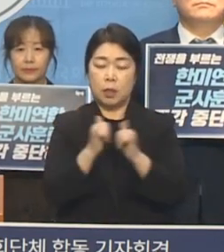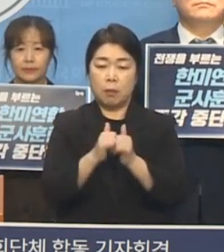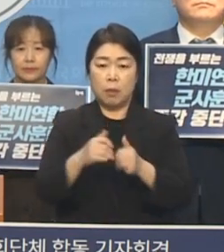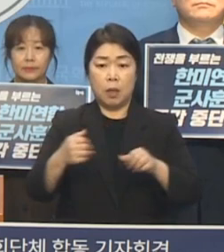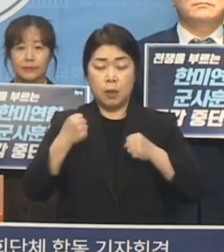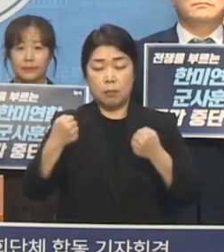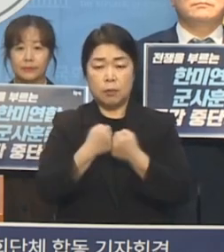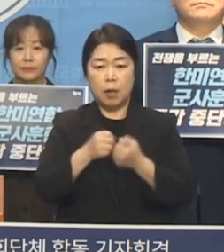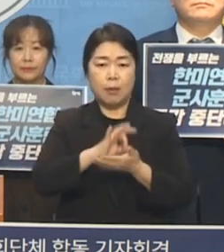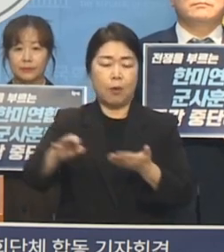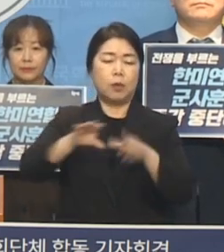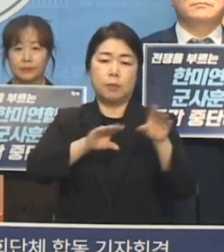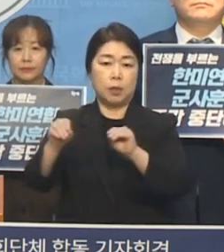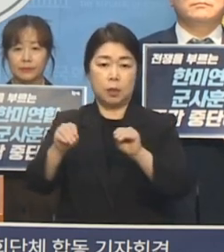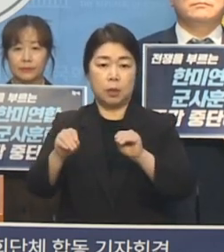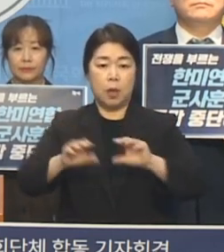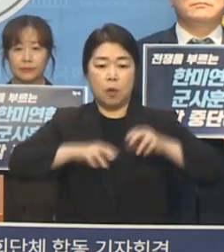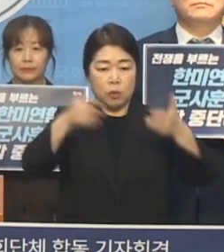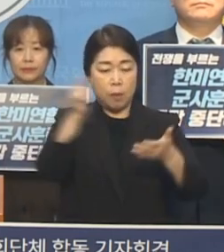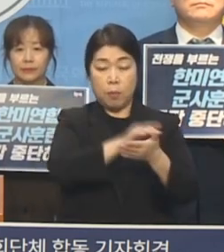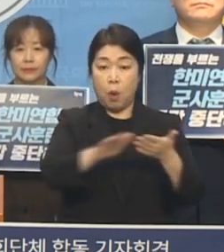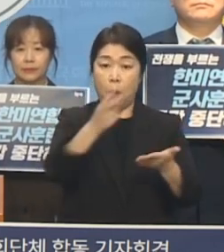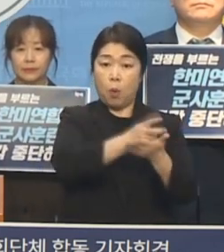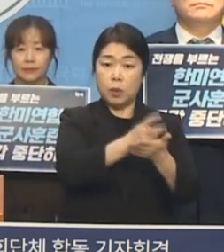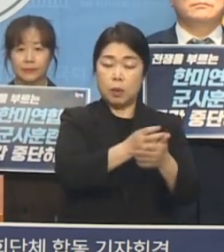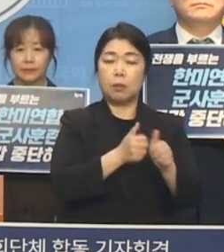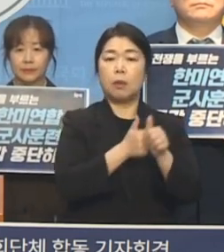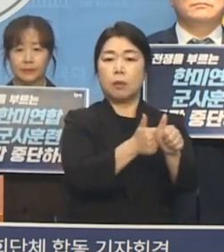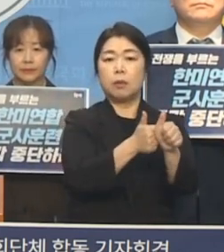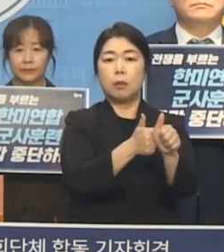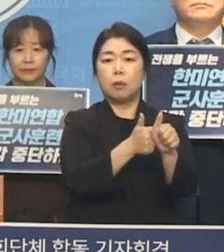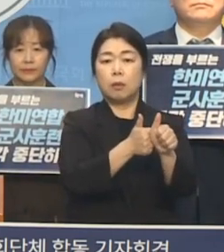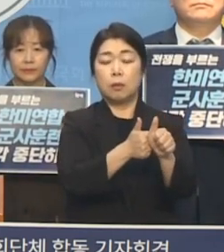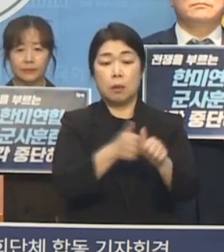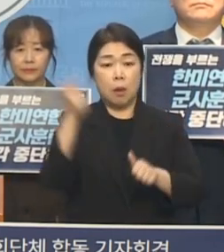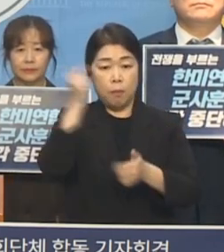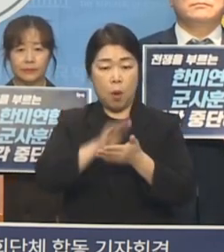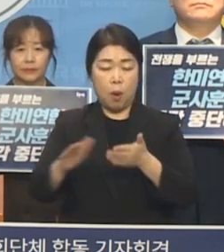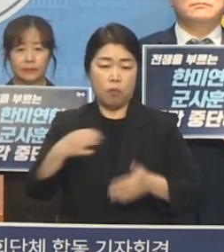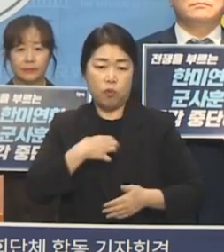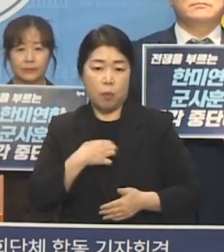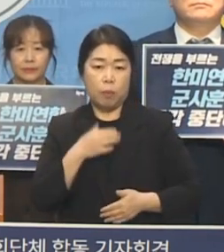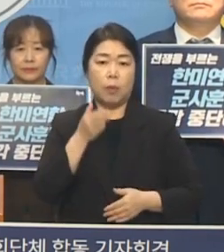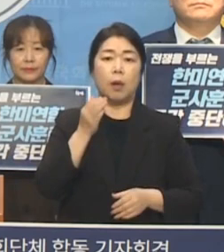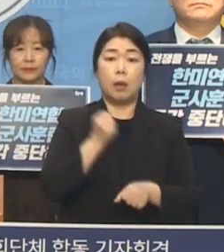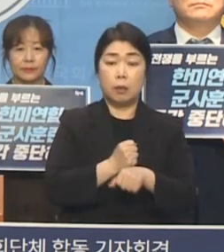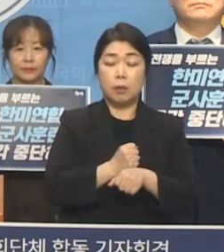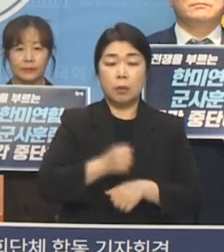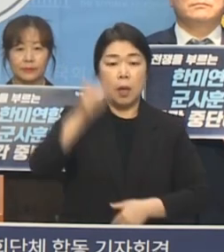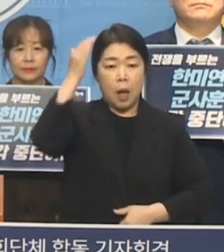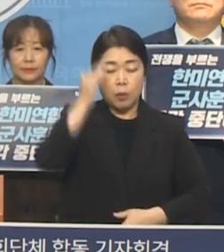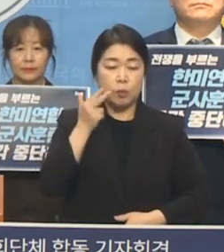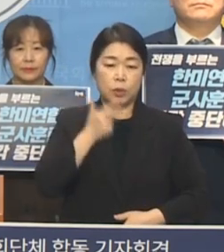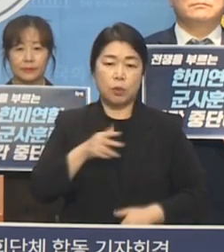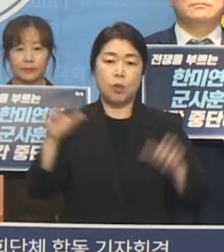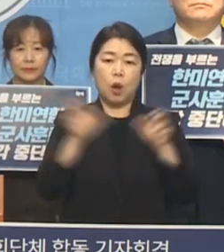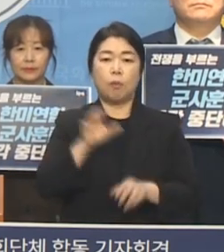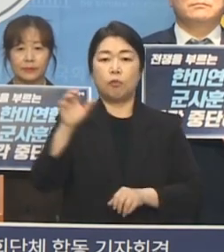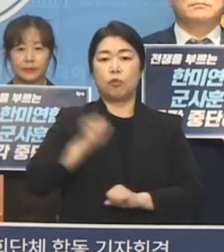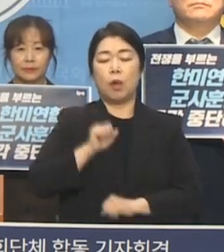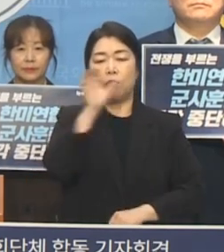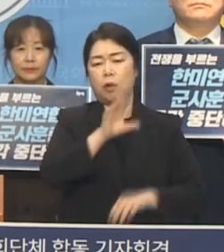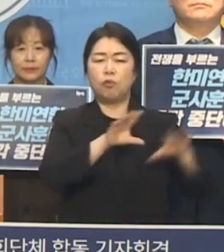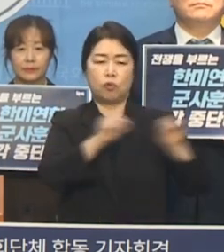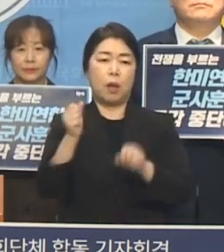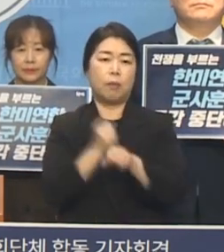국제평화주의 원칙에 따라서 평화를 위협하는 한미연합연습을 중단해야 합니다. 9.19 군사합의